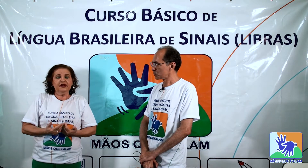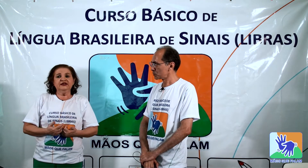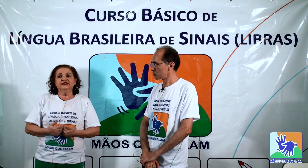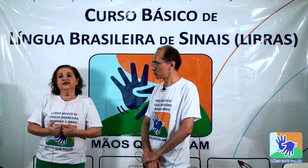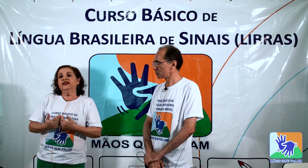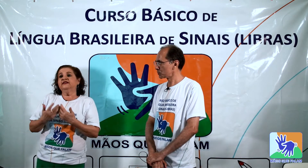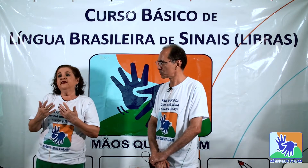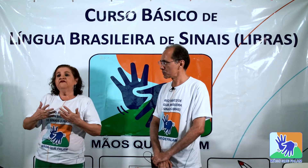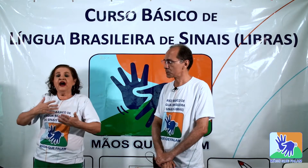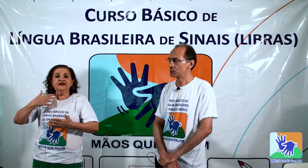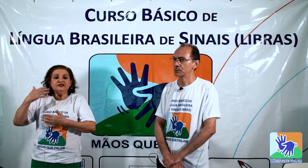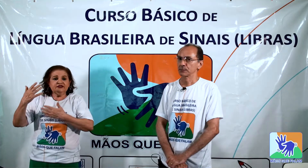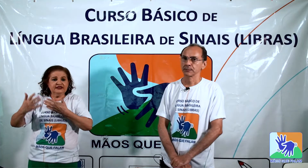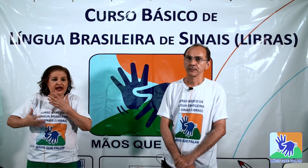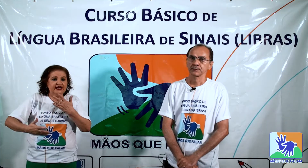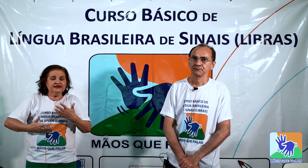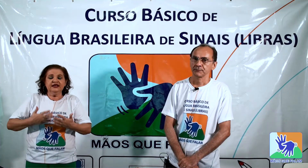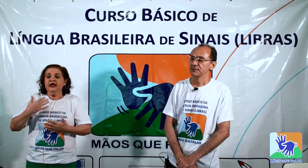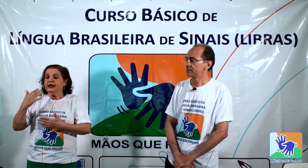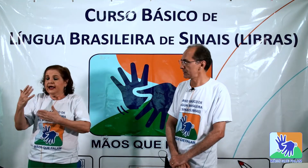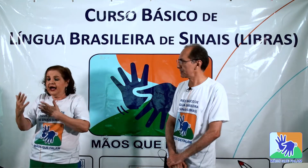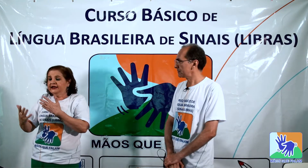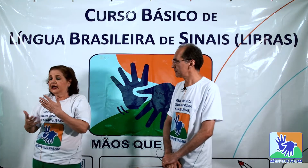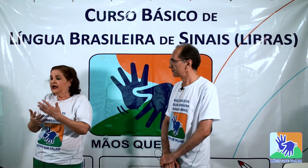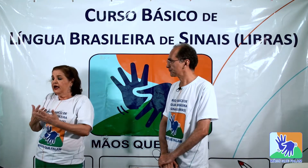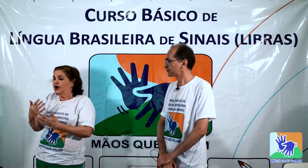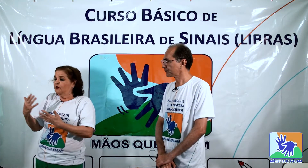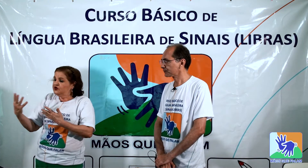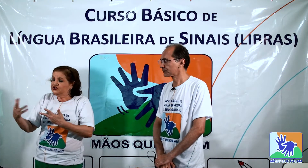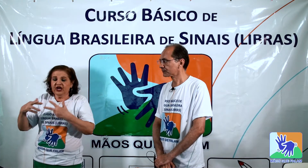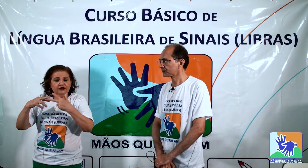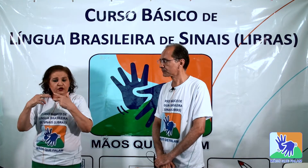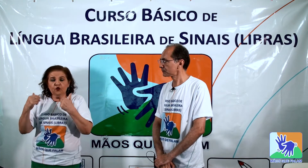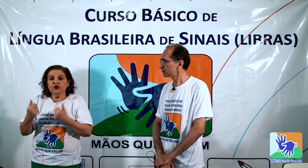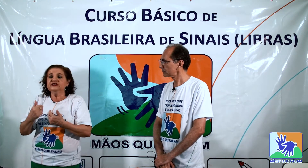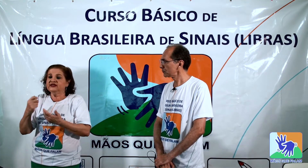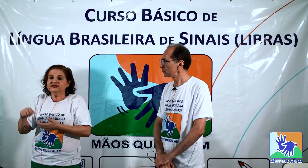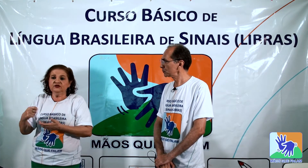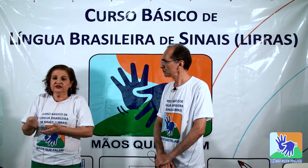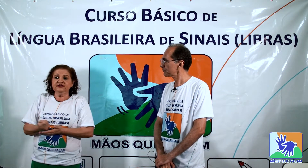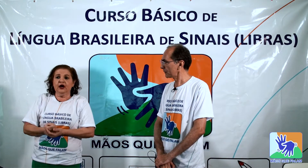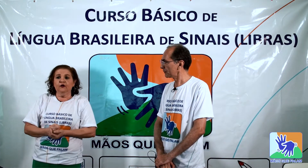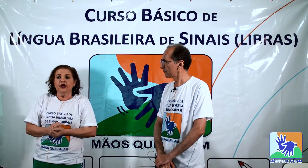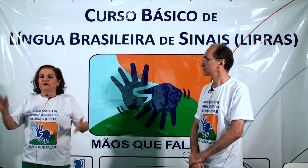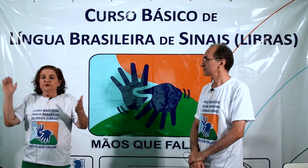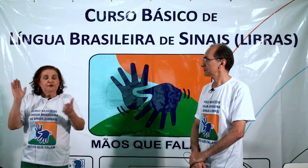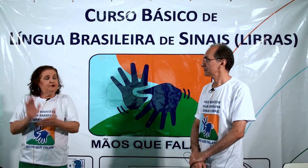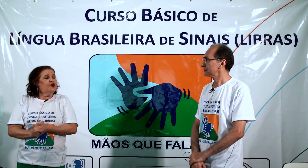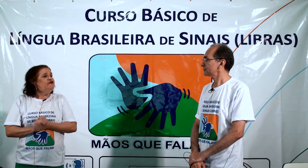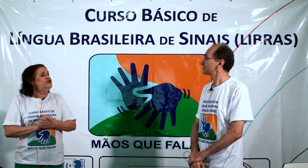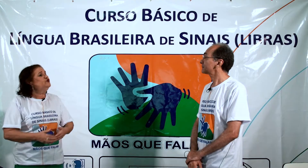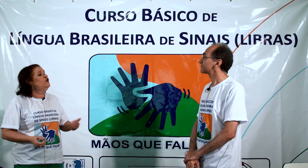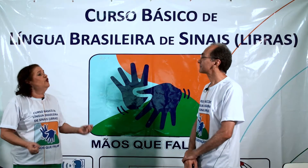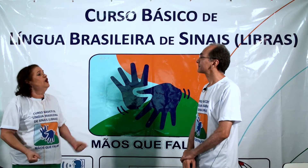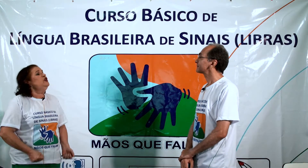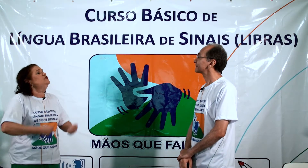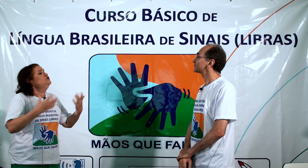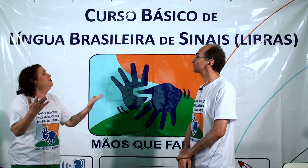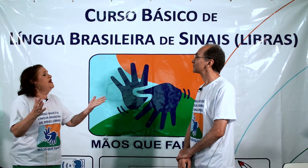Libras tem vários sinais. Sim. Cada objeto e coisa tem seu sinal. Professor, e os